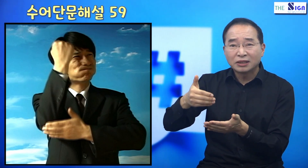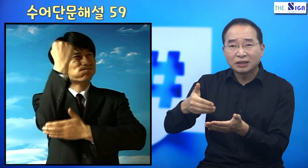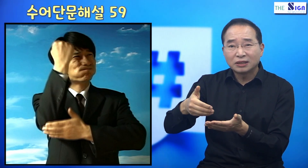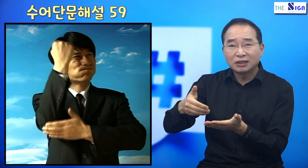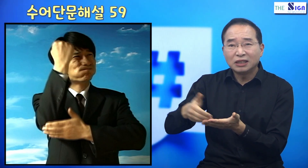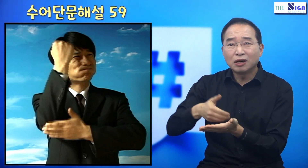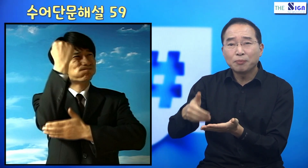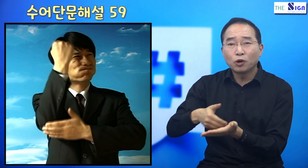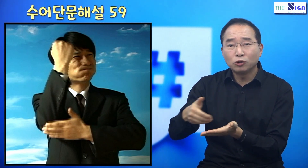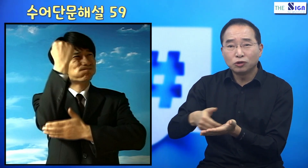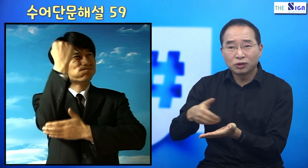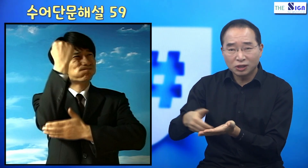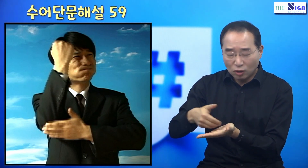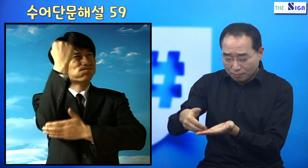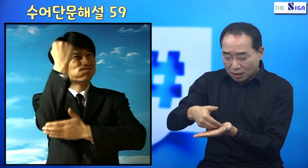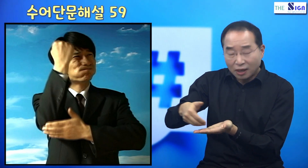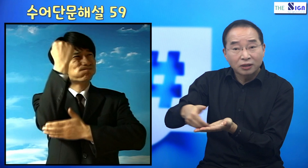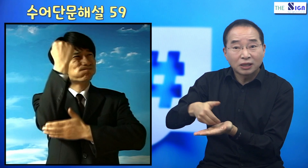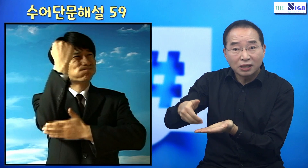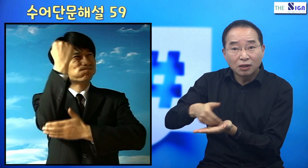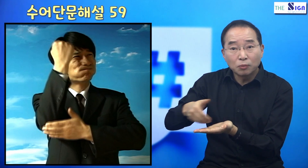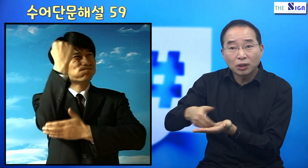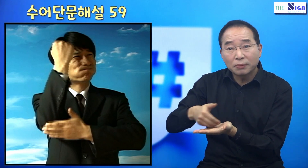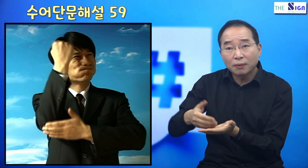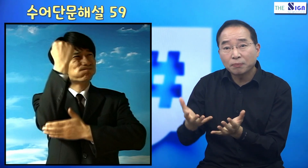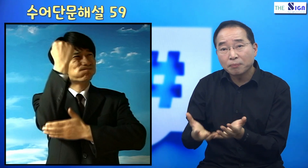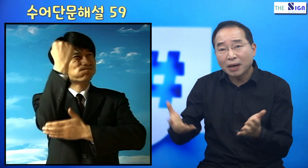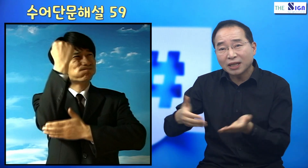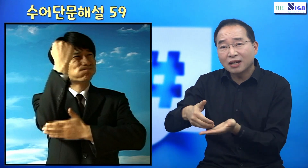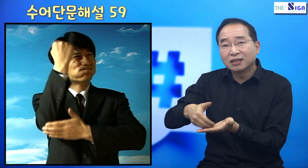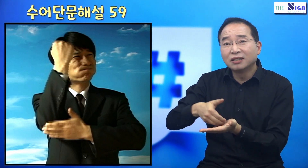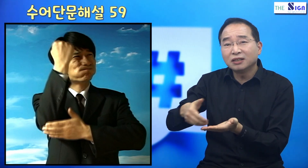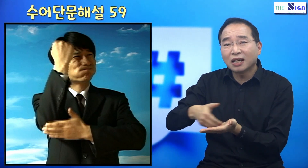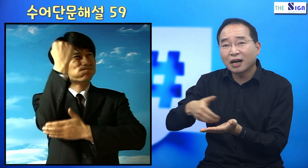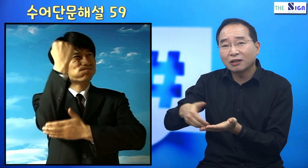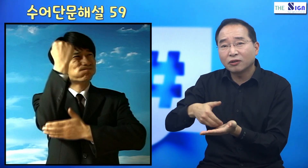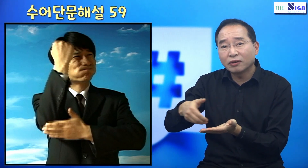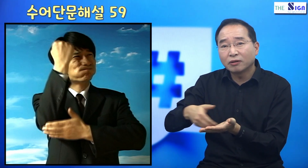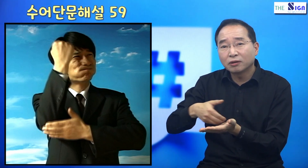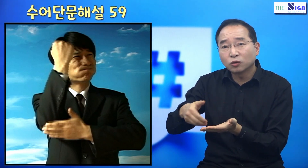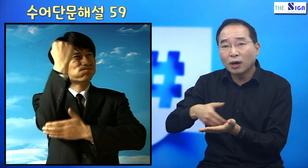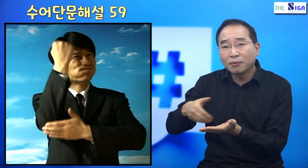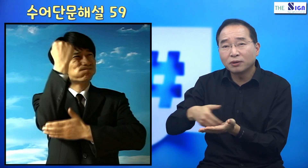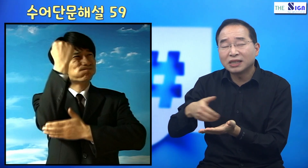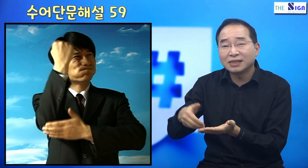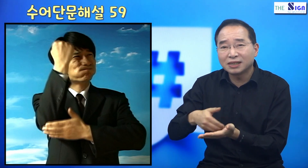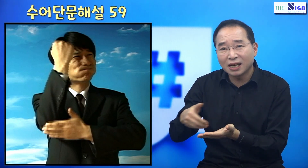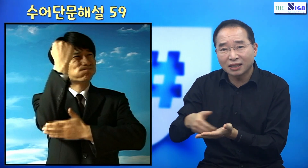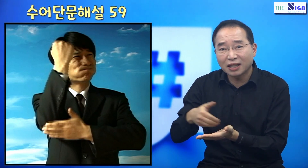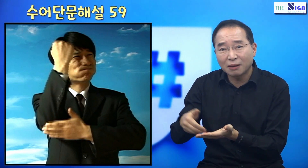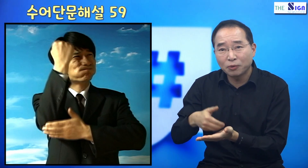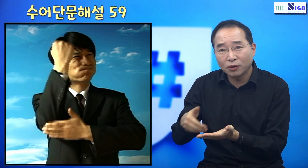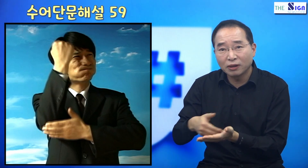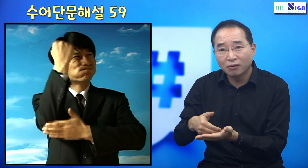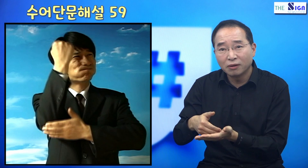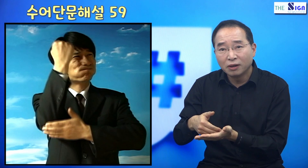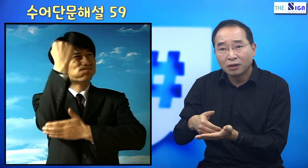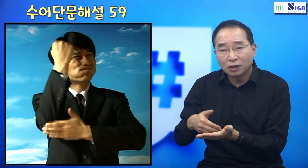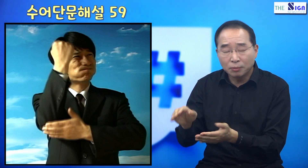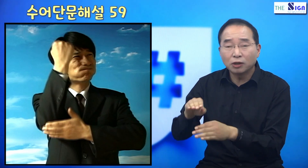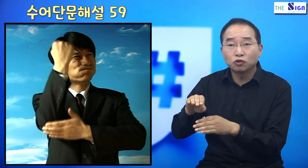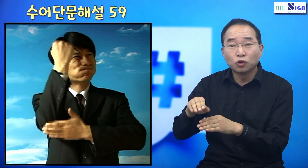다음에 이런 표현도 쓰기도 합니다. 자, 이건 뭐냐면 바닥을 긁는다라는 거예요. 또 한편으로 기스가 났다라는